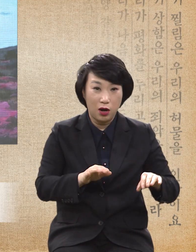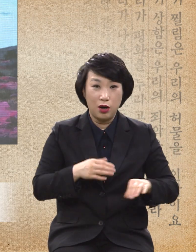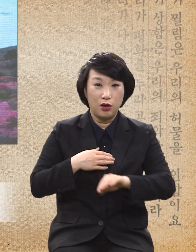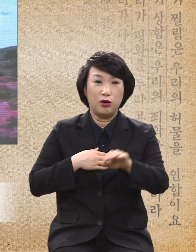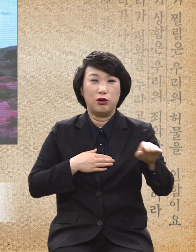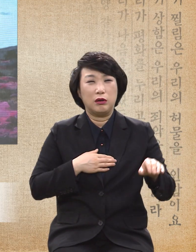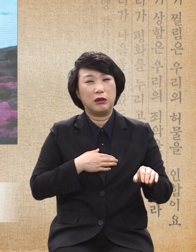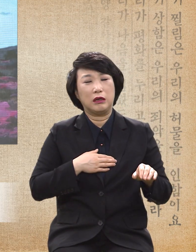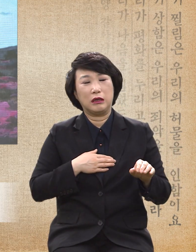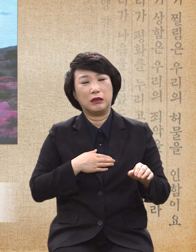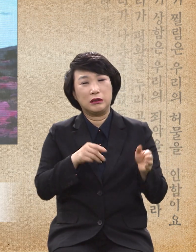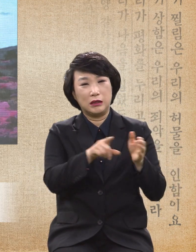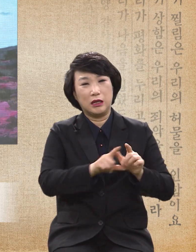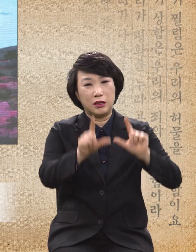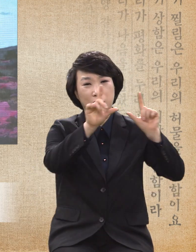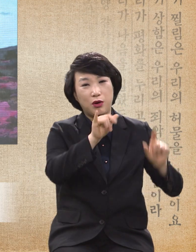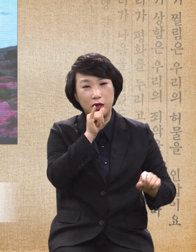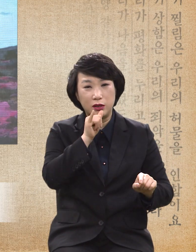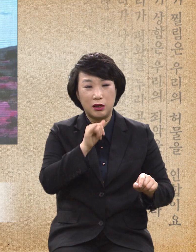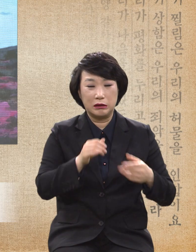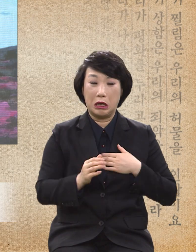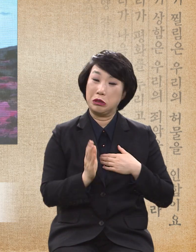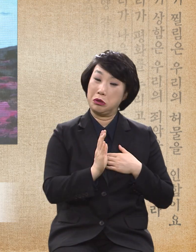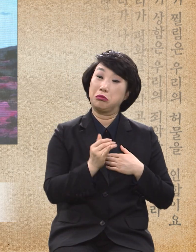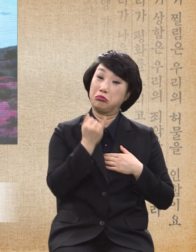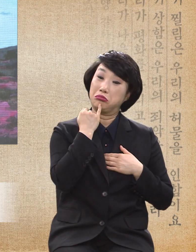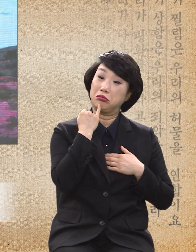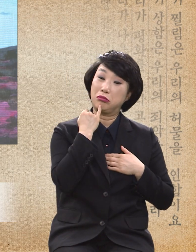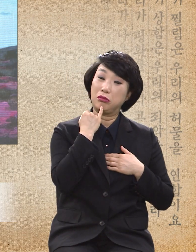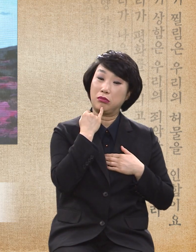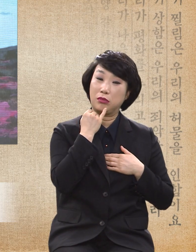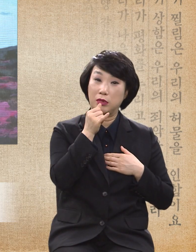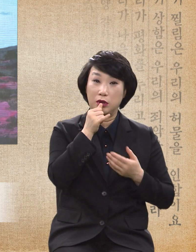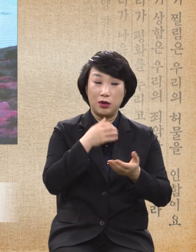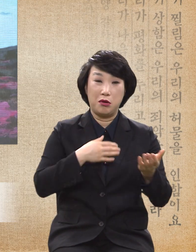우리가 신앙생활 해가면서 이만하면 됐지 뭐